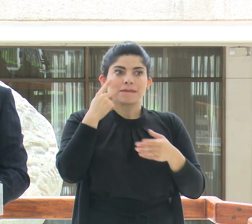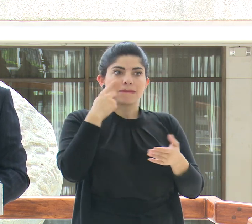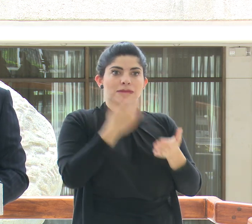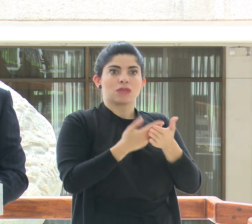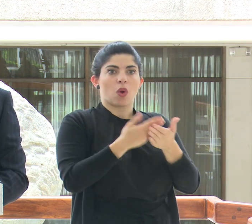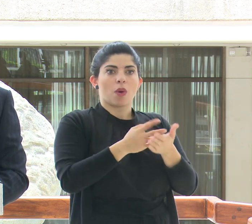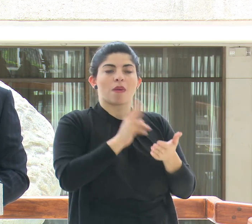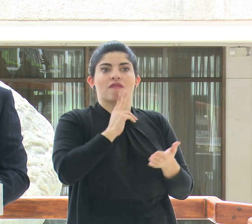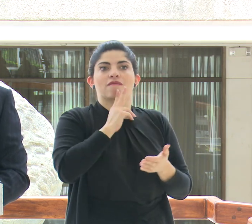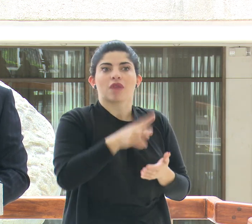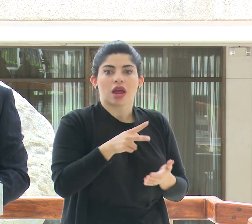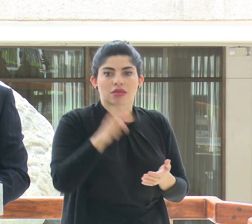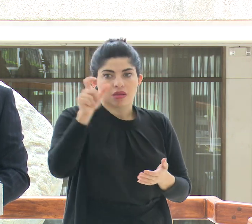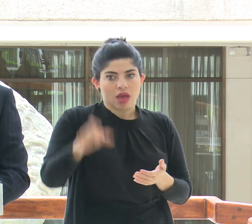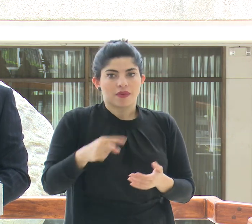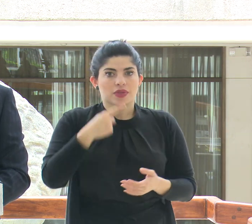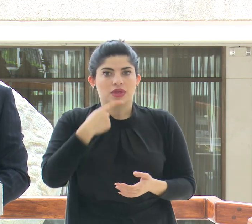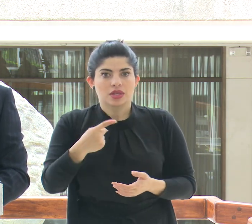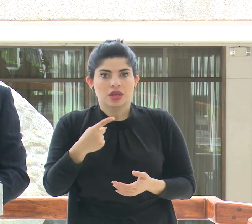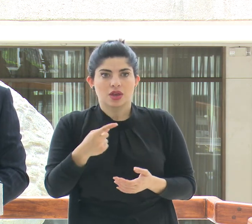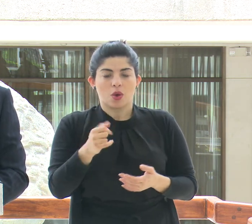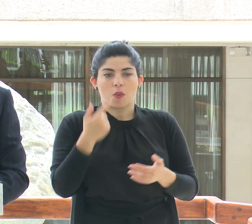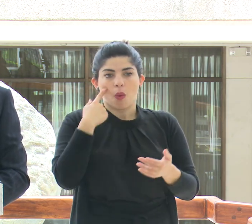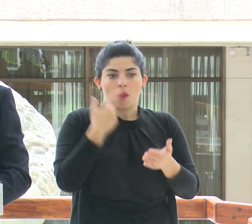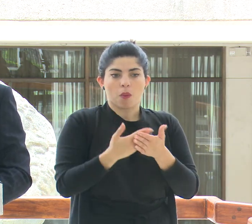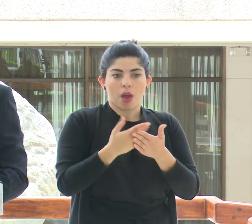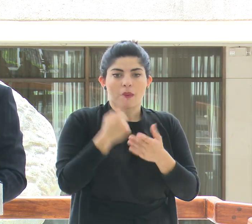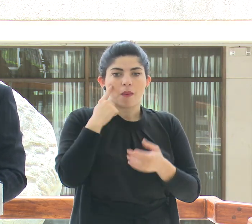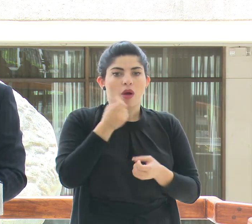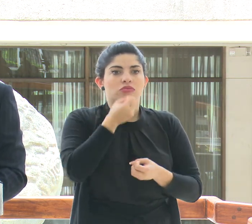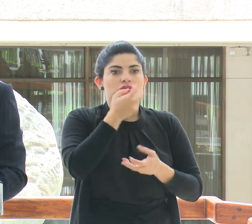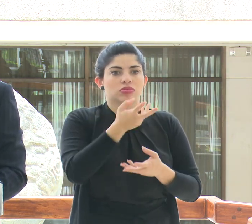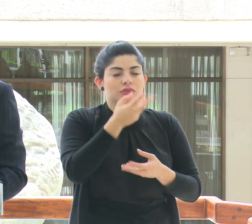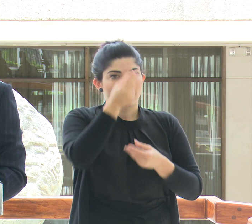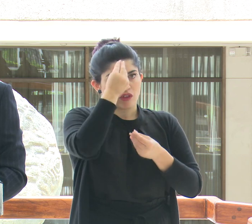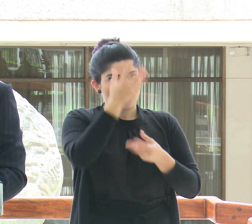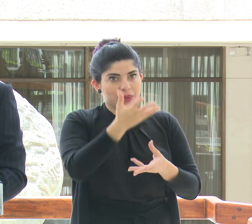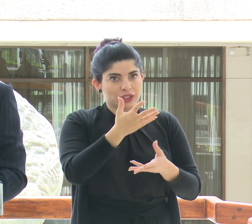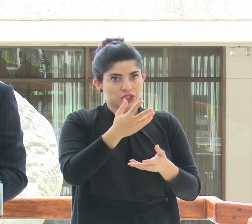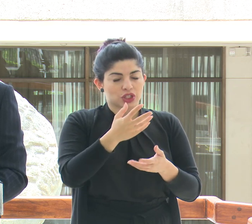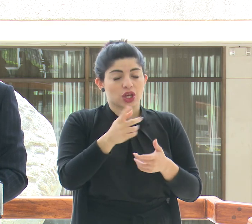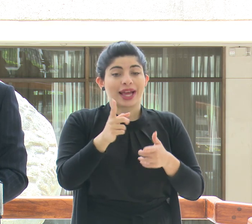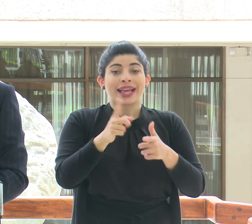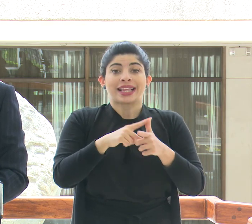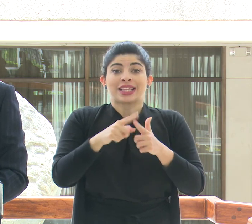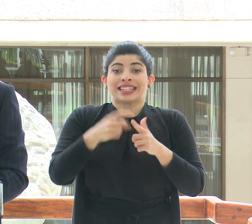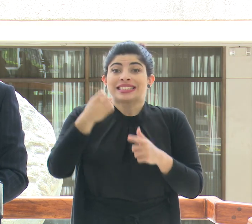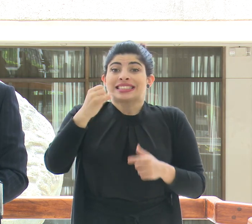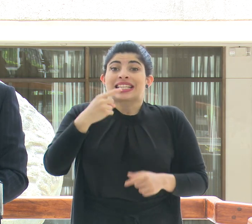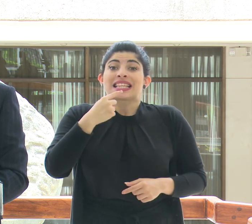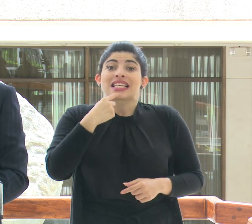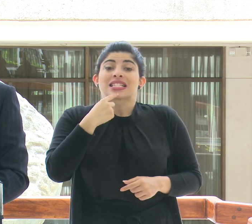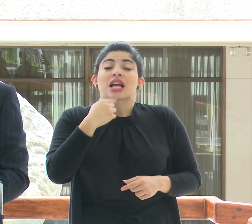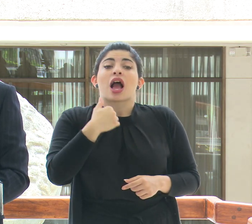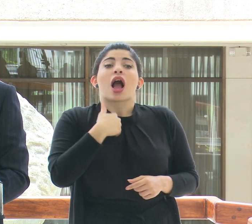a aquella fuente, porque es la fuente de la información. Entonces, decir que hay